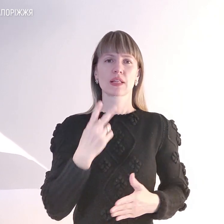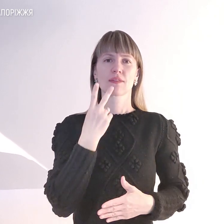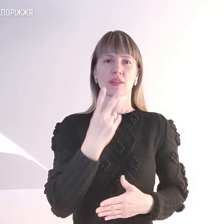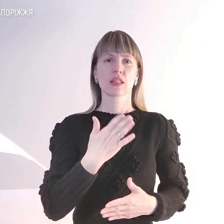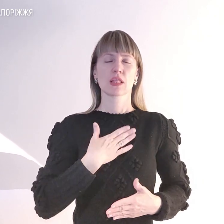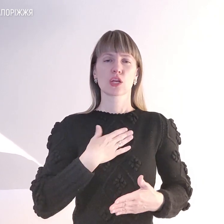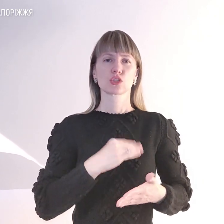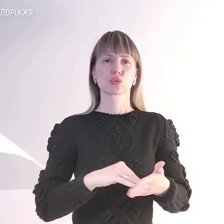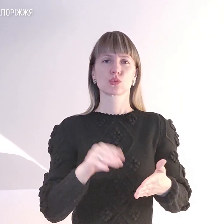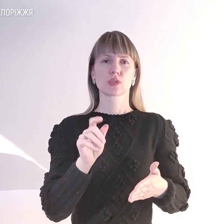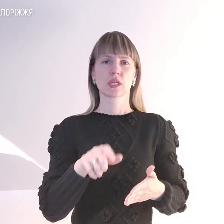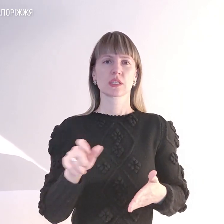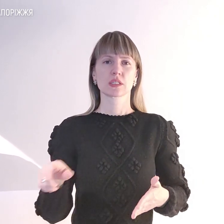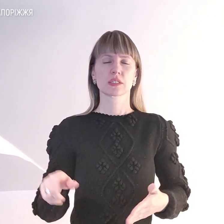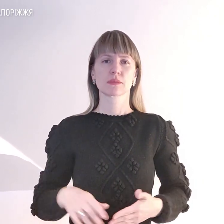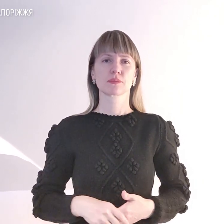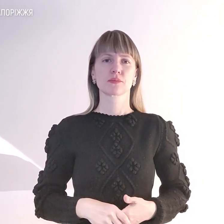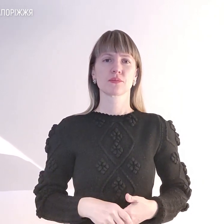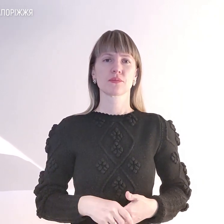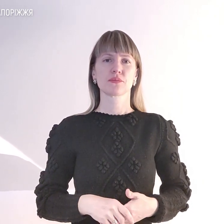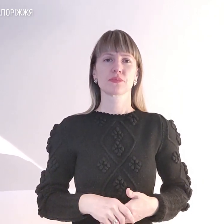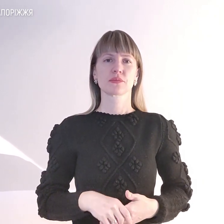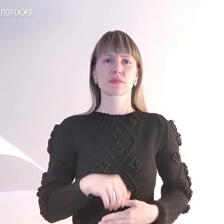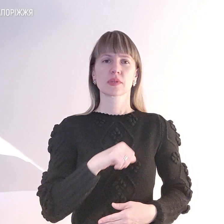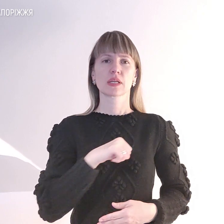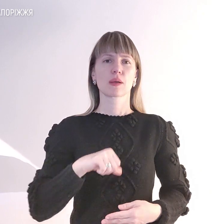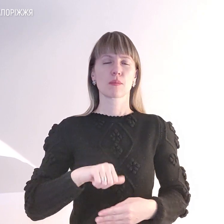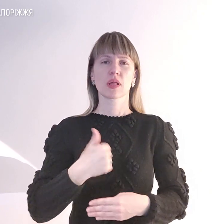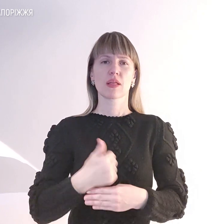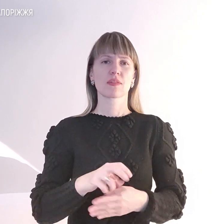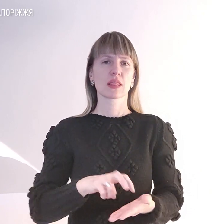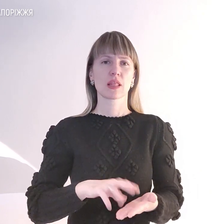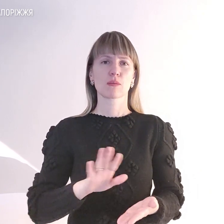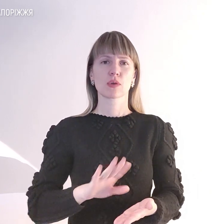наші кореспонденти. Панорама не зрозуміло, що воно там